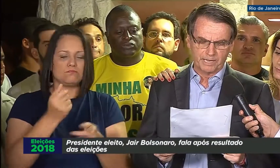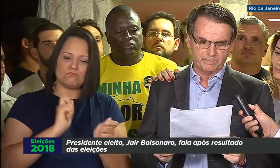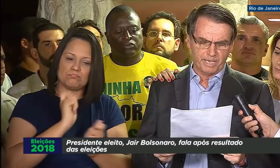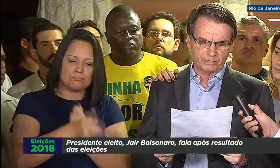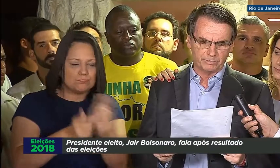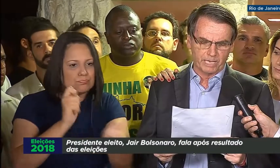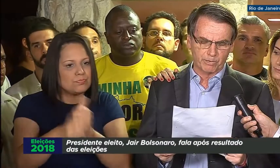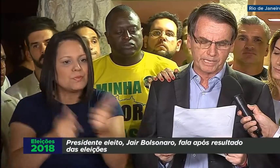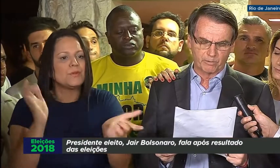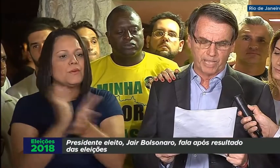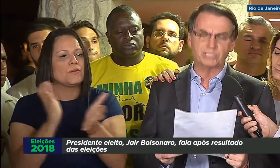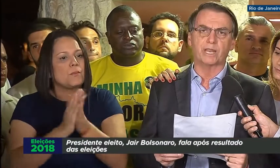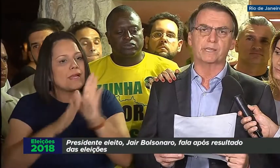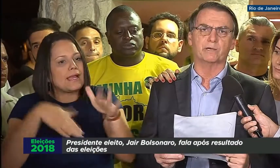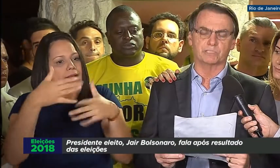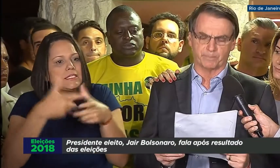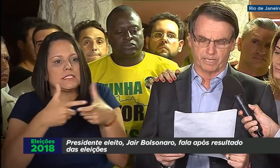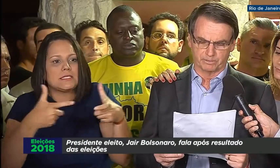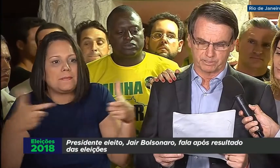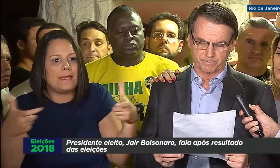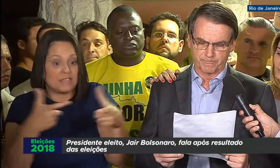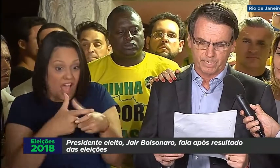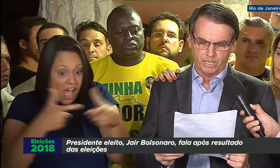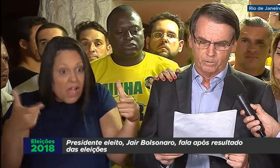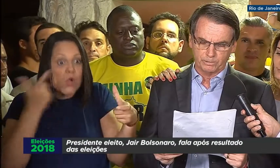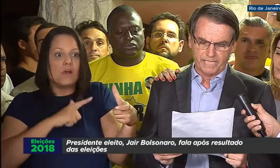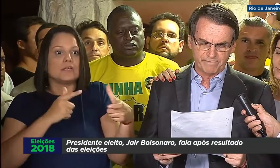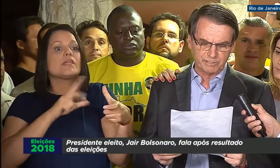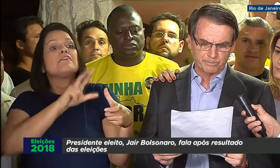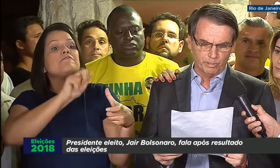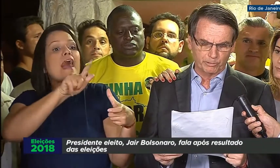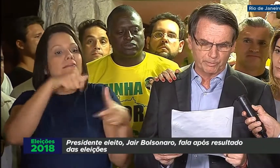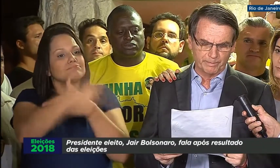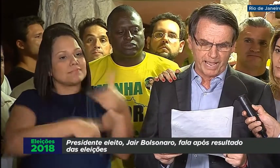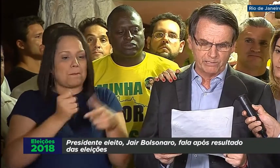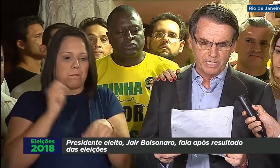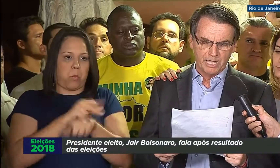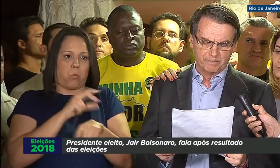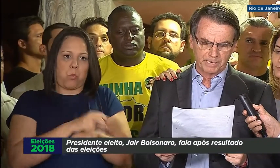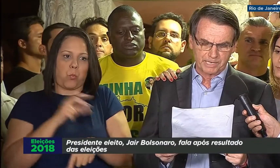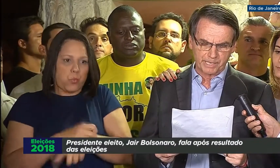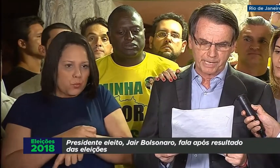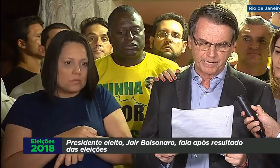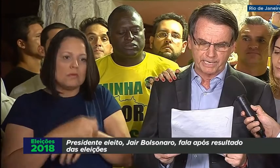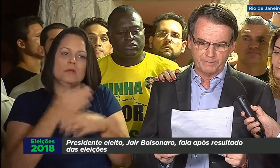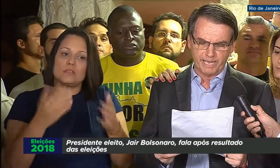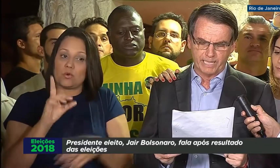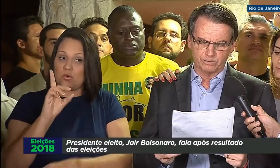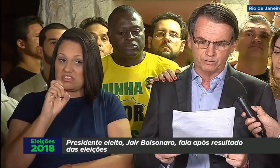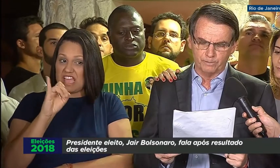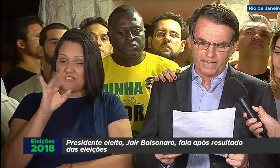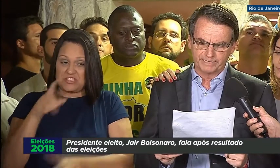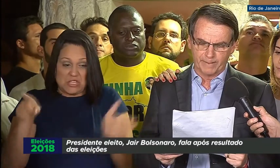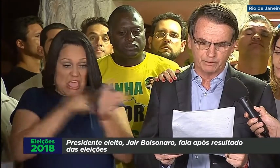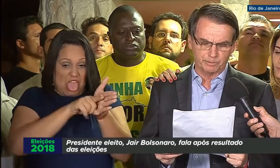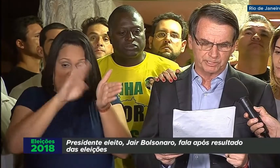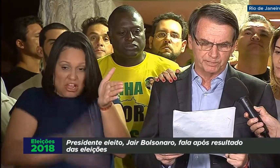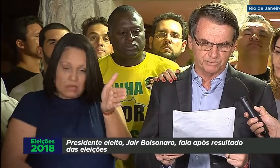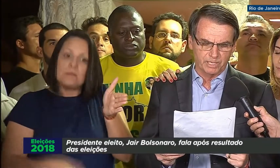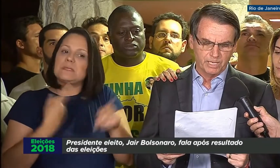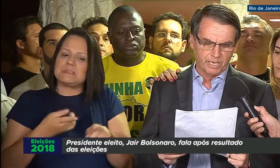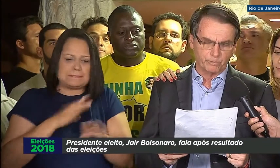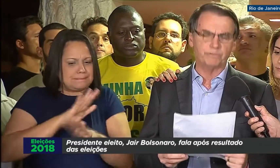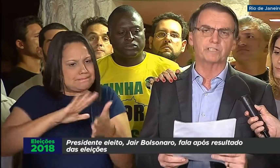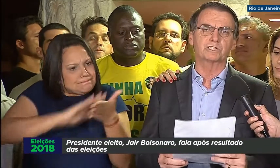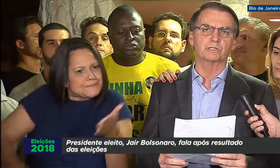o crescimento e a consequente geração de empregos. O déficit público primário precisa ser eliminado o mais rápido